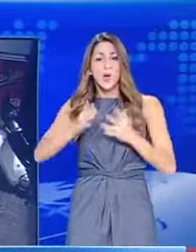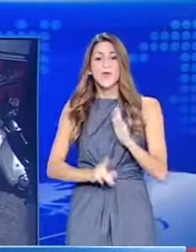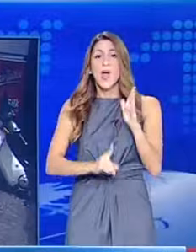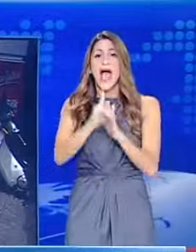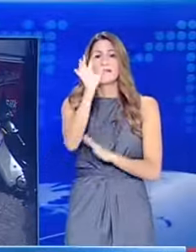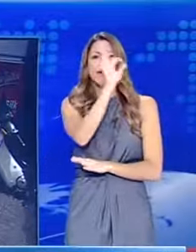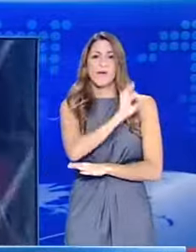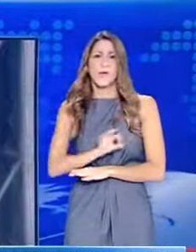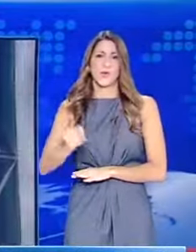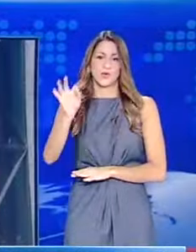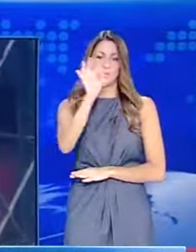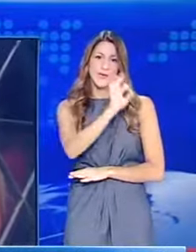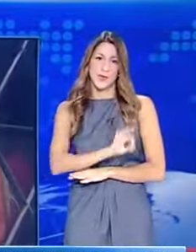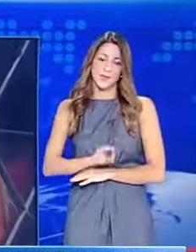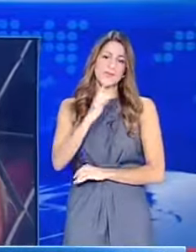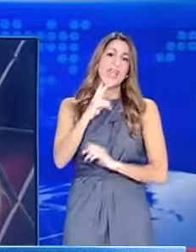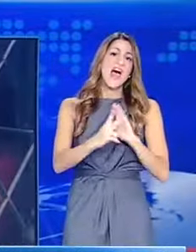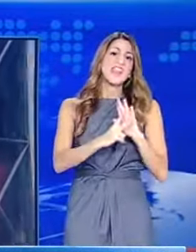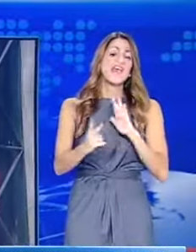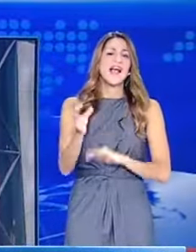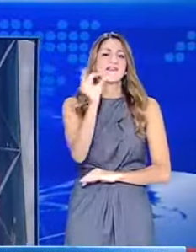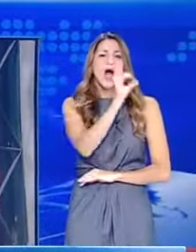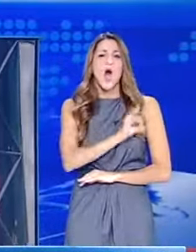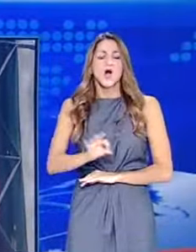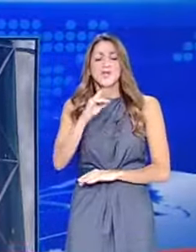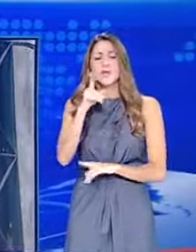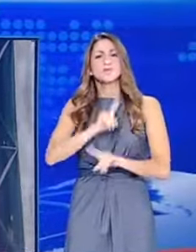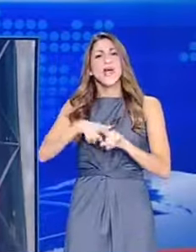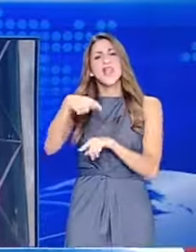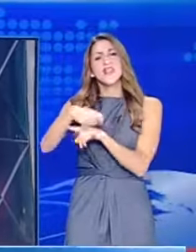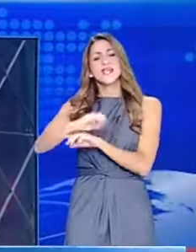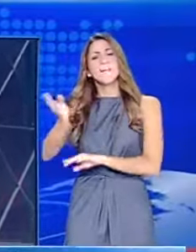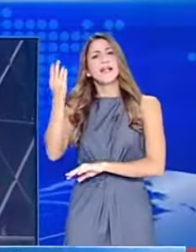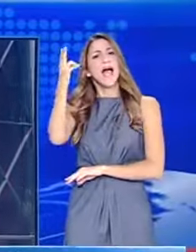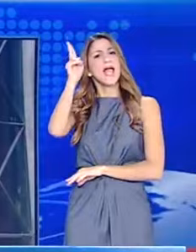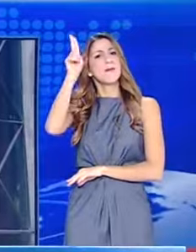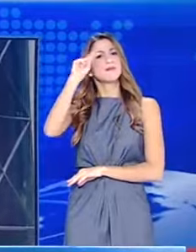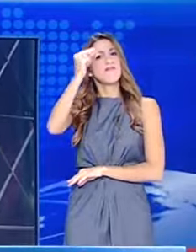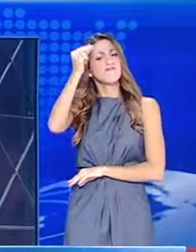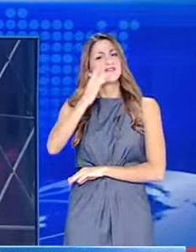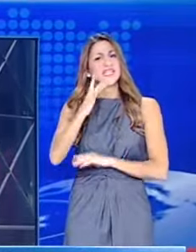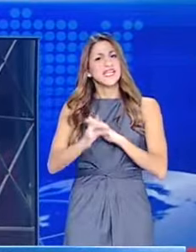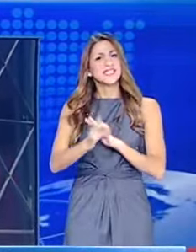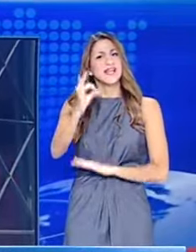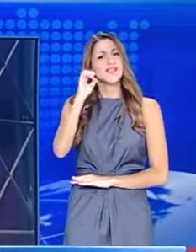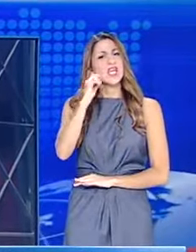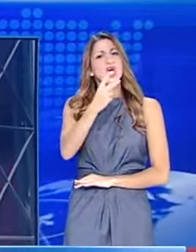οκτωβρίου για τις 17 οκτωβρίου ορίστηκε η δίκη της πρώην υποψήφιας βουλευτού της χρυσής αυγής θέμιδας σκορδέλη καθώς δεν